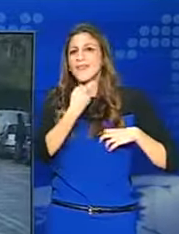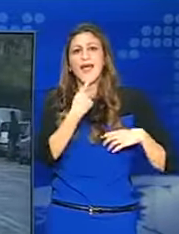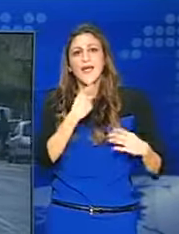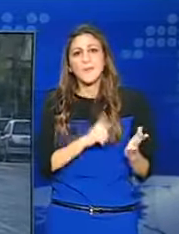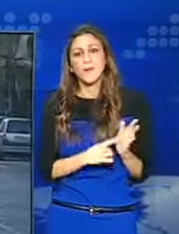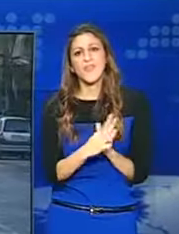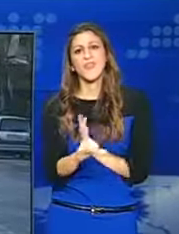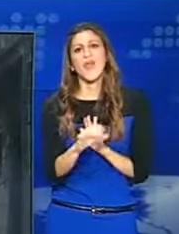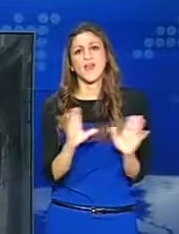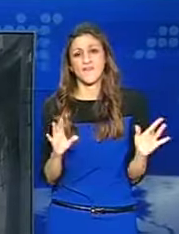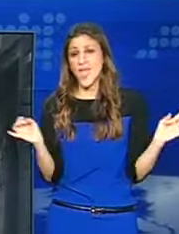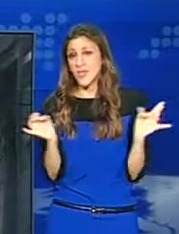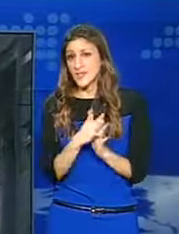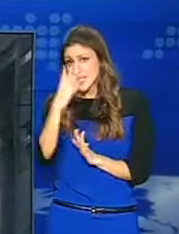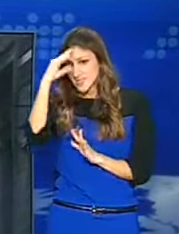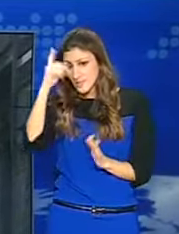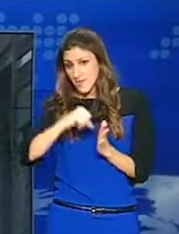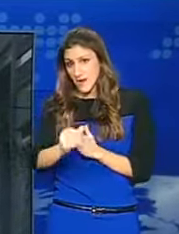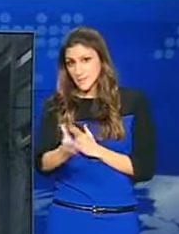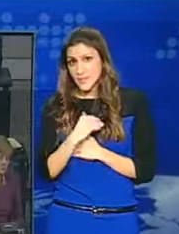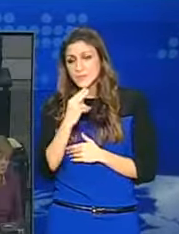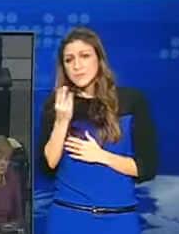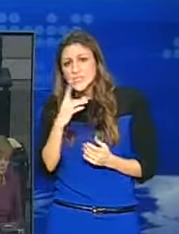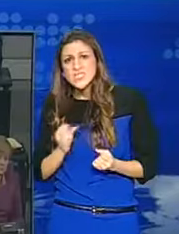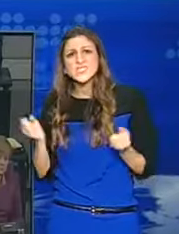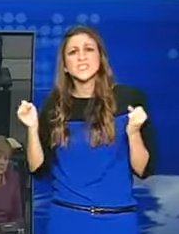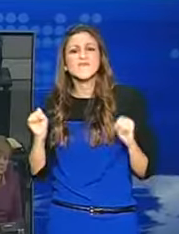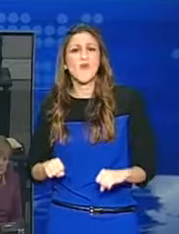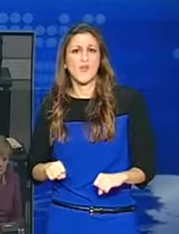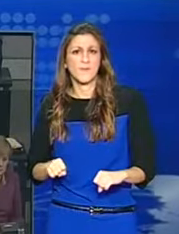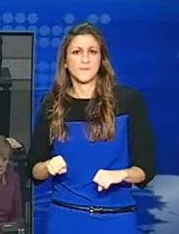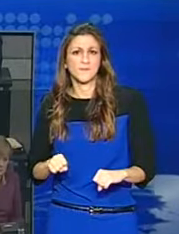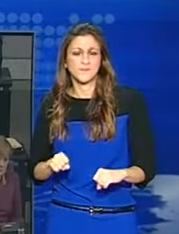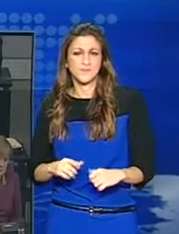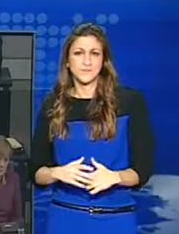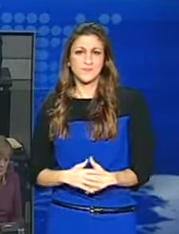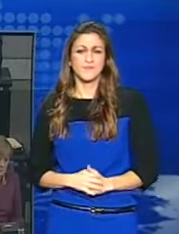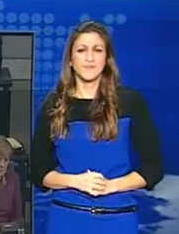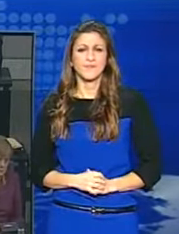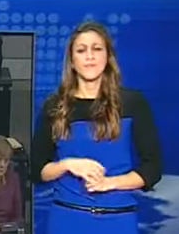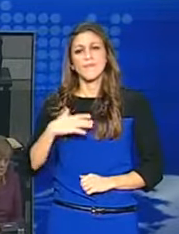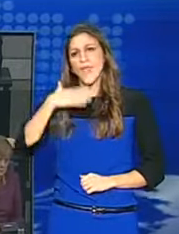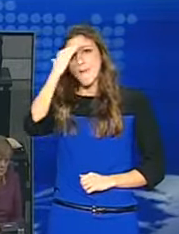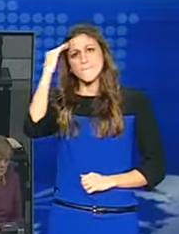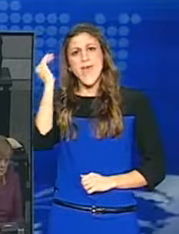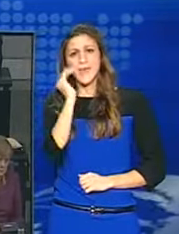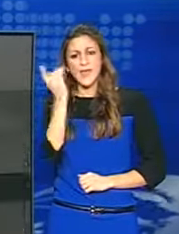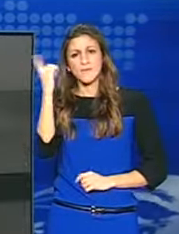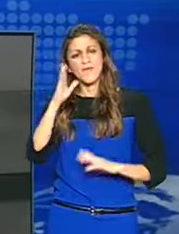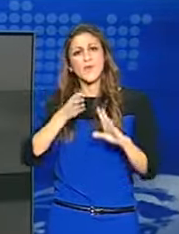αναφέρει θα θεωρεί και ο ίδιος συνένοχος στην κύπρο θα βρεθεί αύριο η γερμανίδα καγκελάριος άγγελα μέρκελ για την έκτακτη σύνοδο του